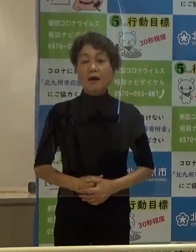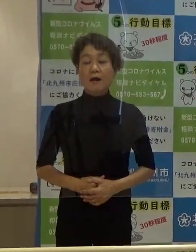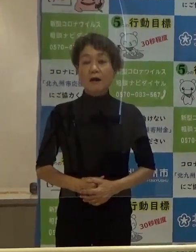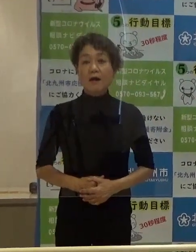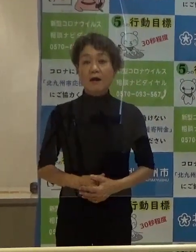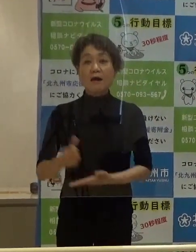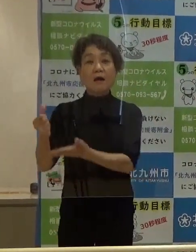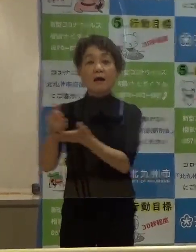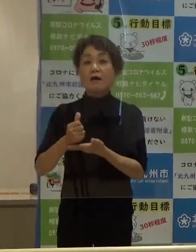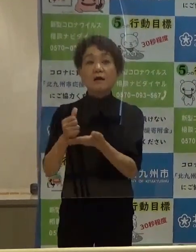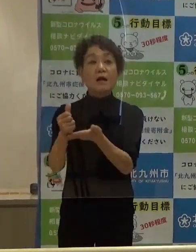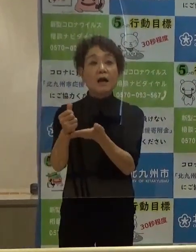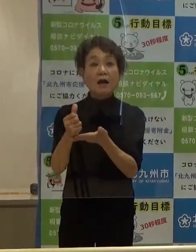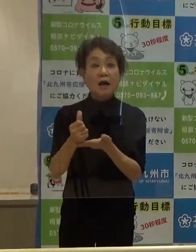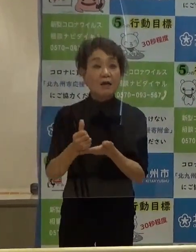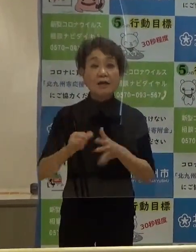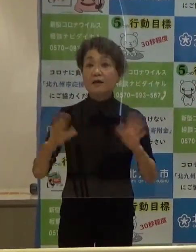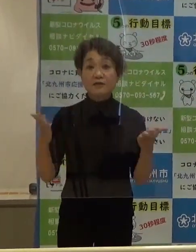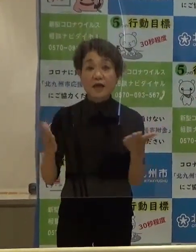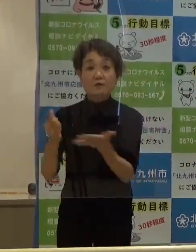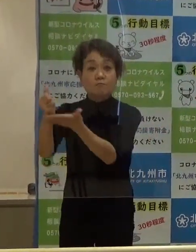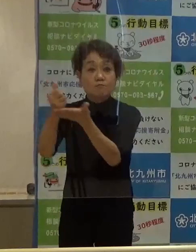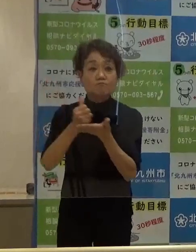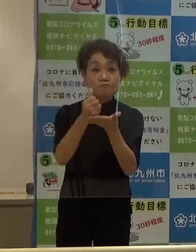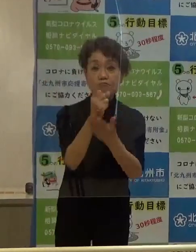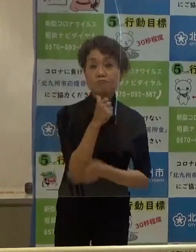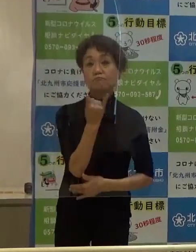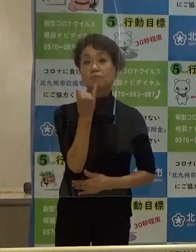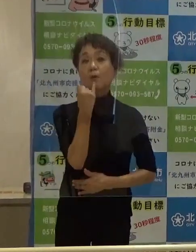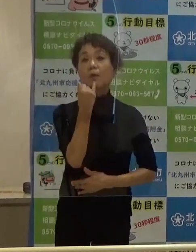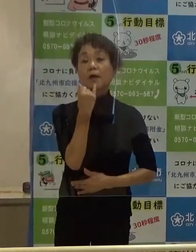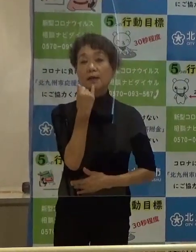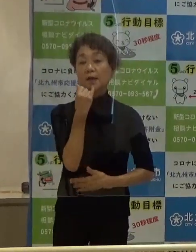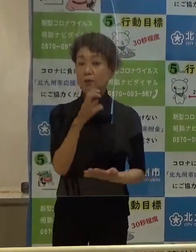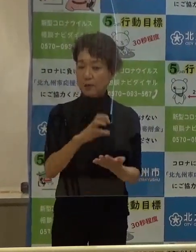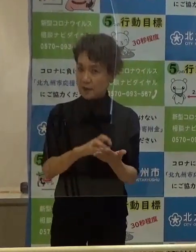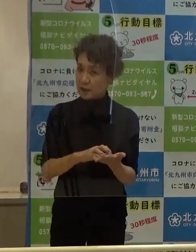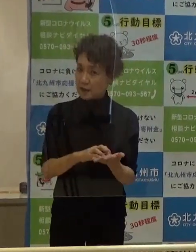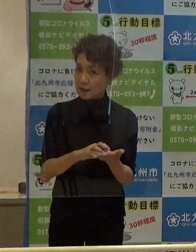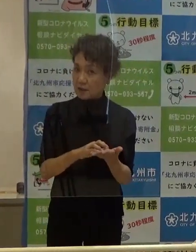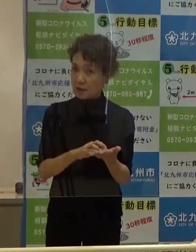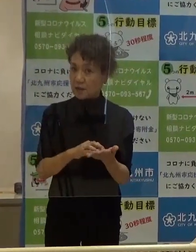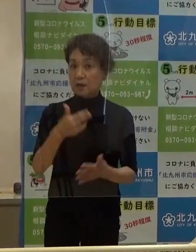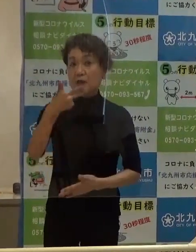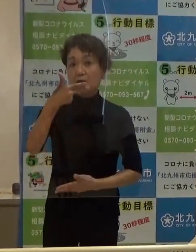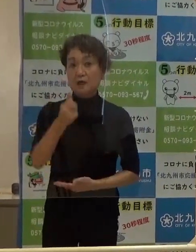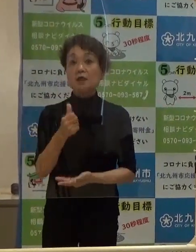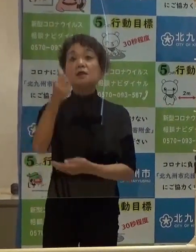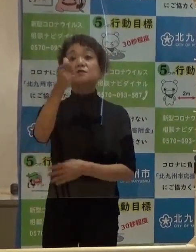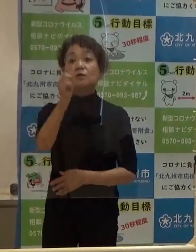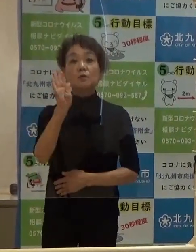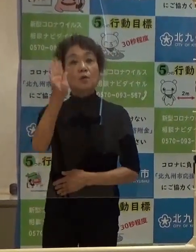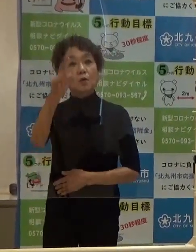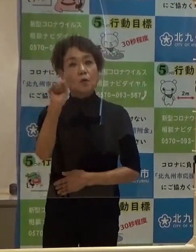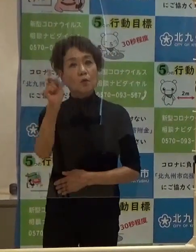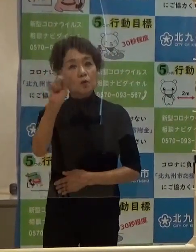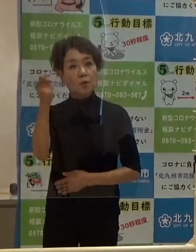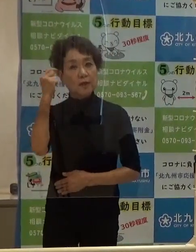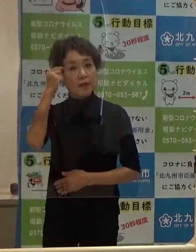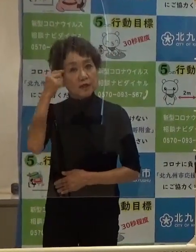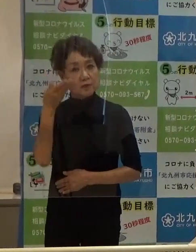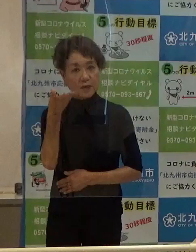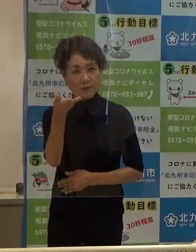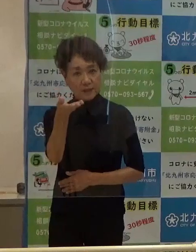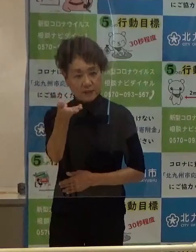も無観客でなくても良いようですが、人としてはどのように今後市としてされてい